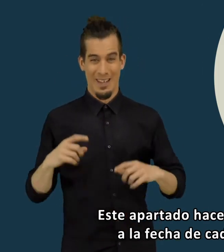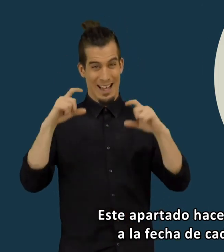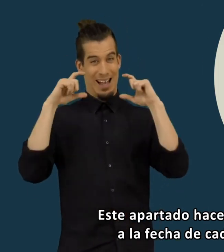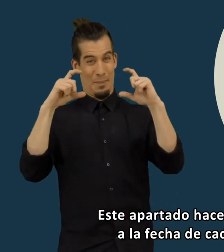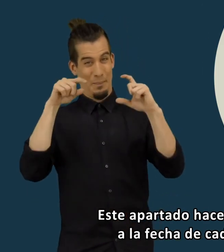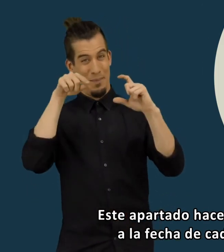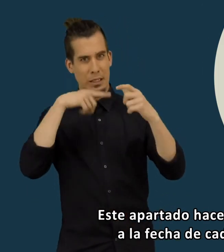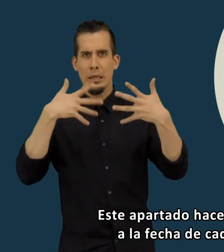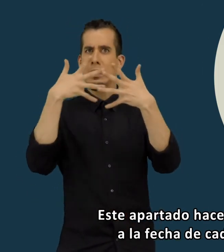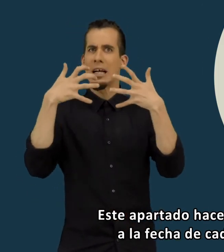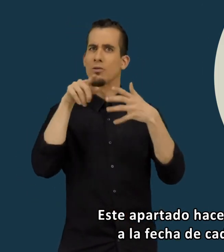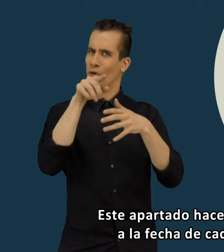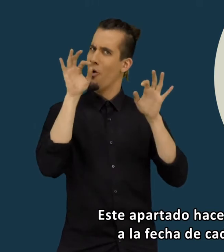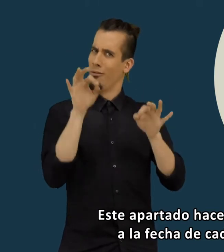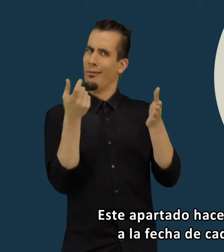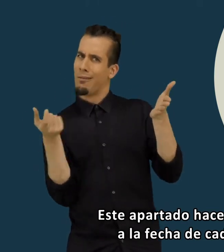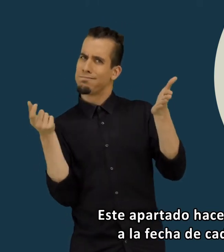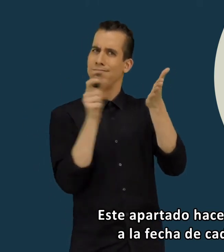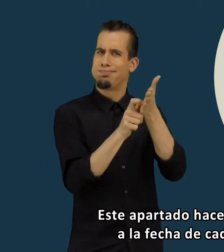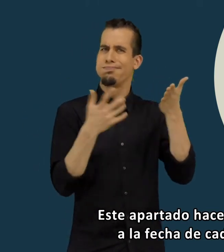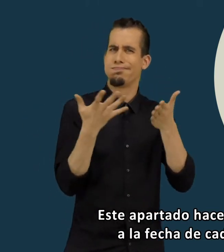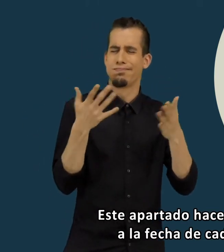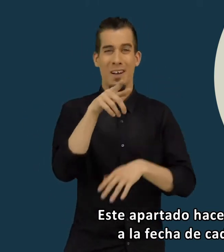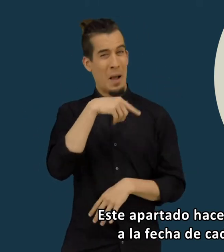Este apartado hace referencia a la fecha de caducidad,